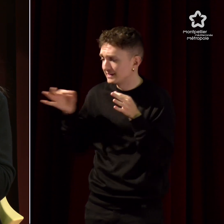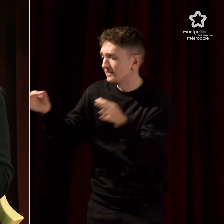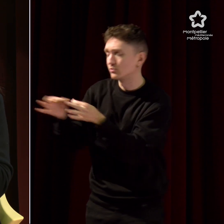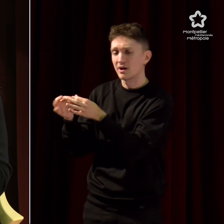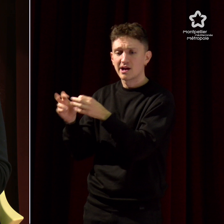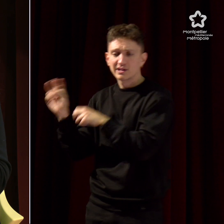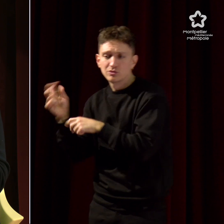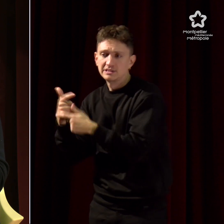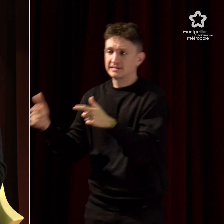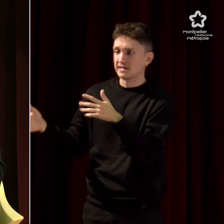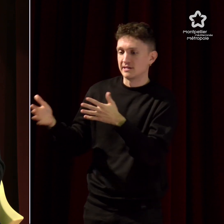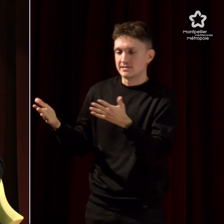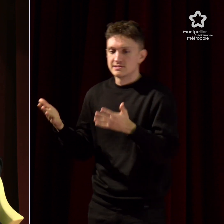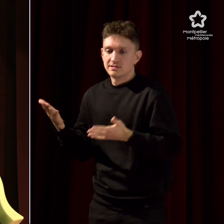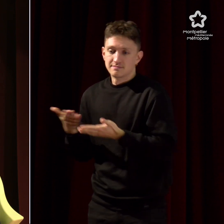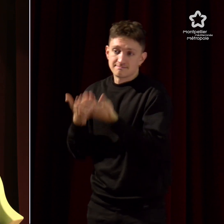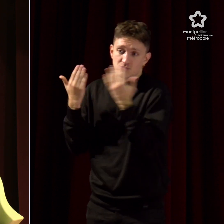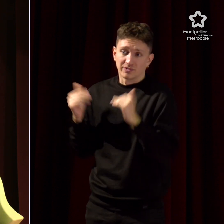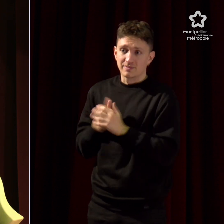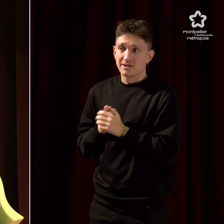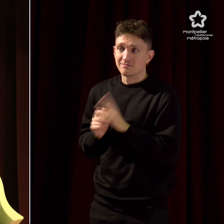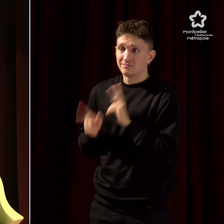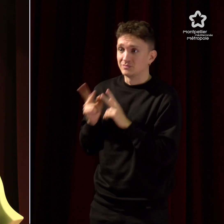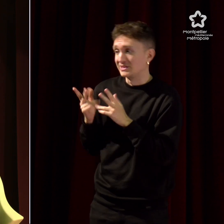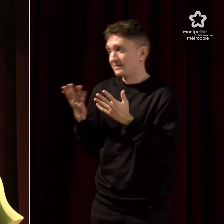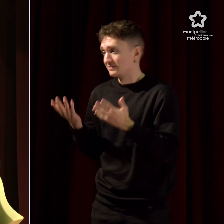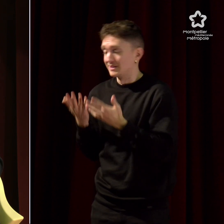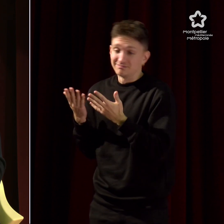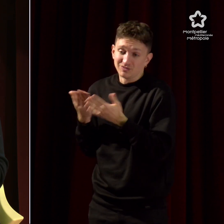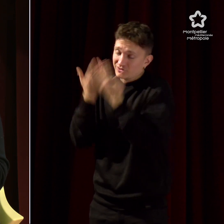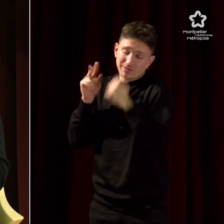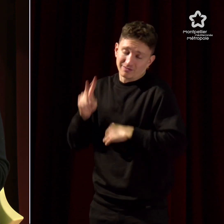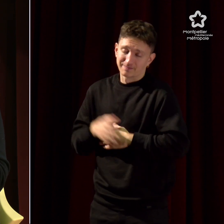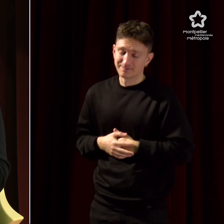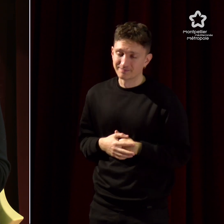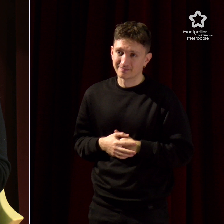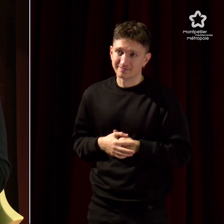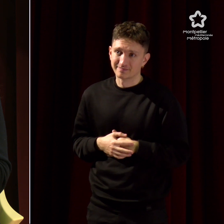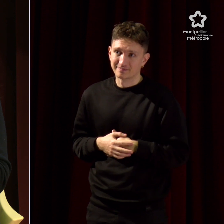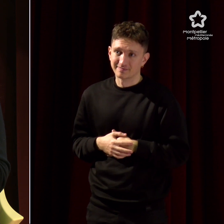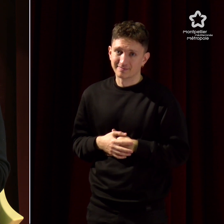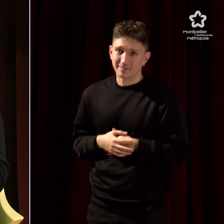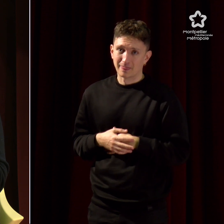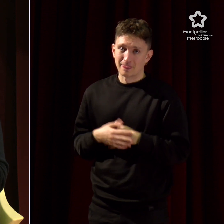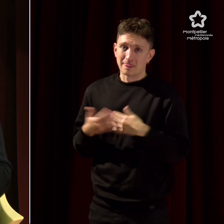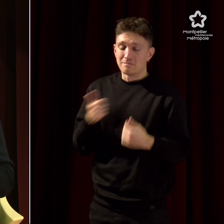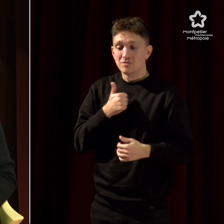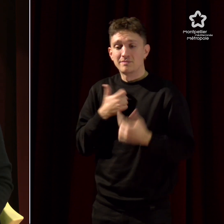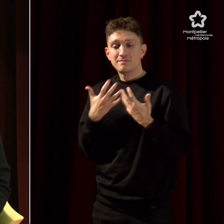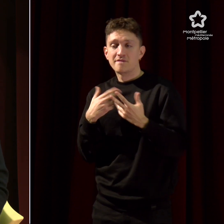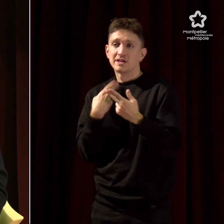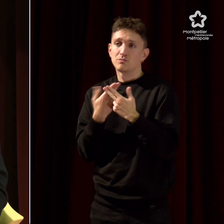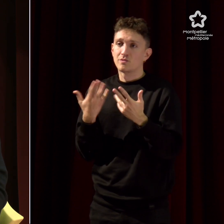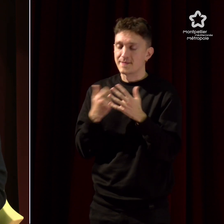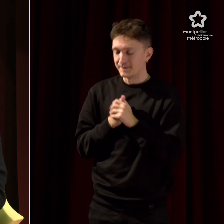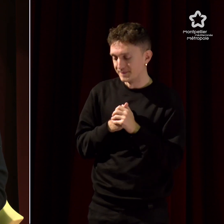où ça a morcelé encore plus les populations néandertaliennes, je ne sais pas. Donc, je dirais que